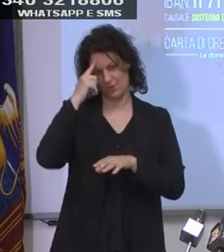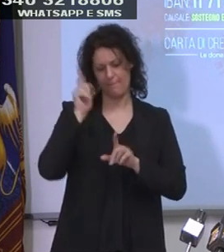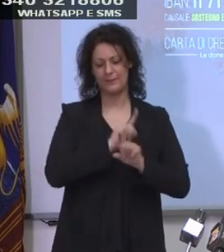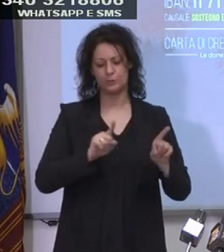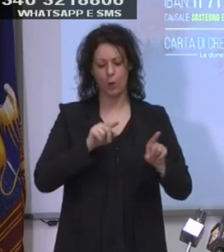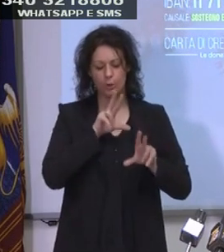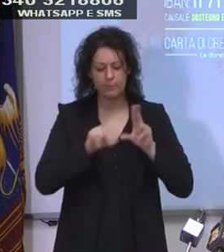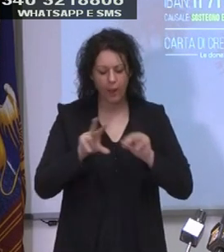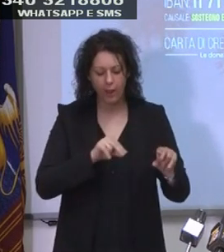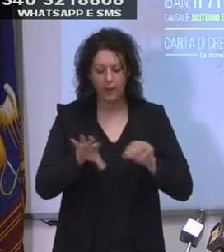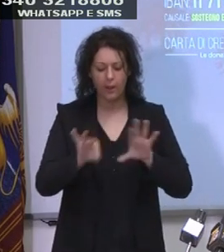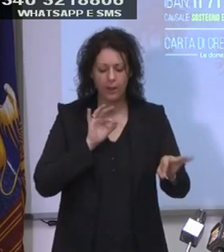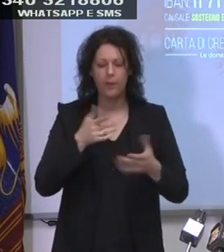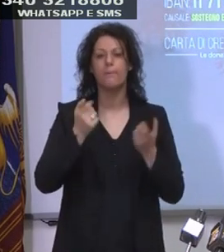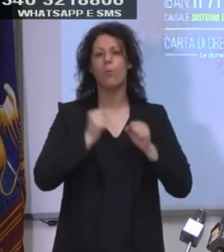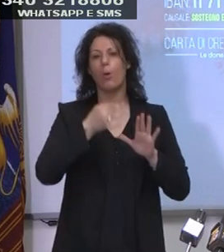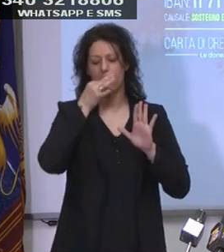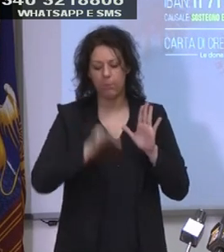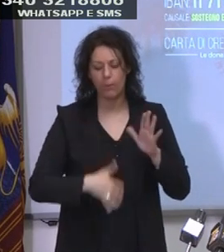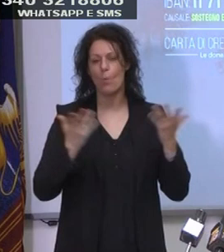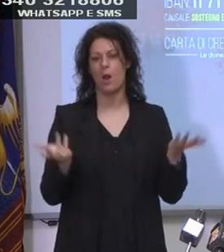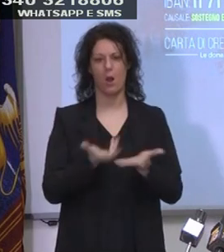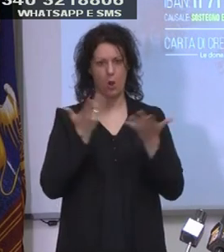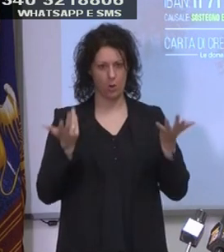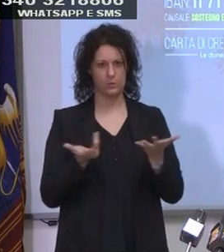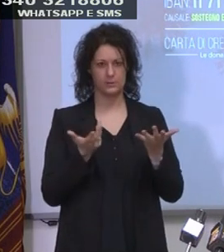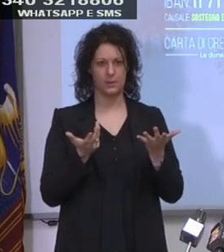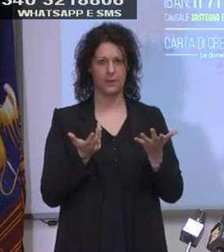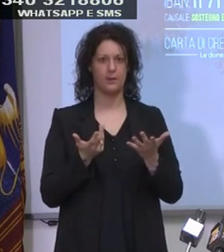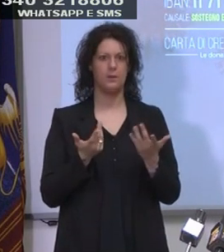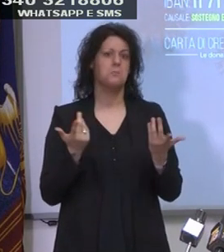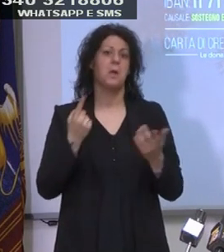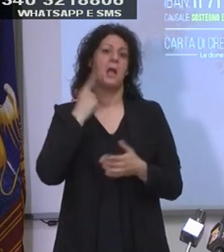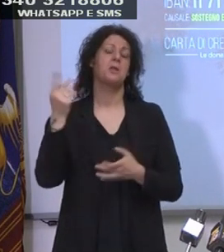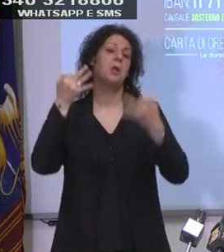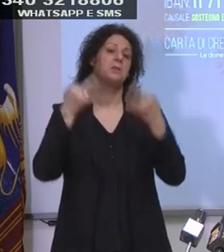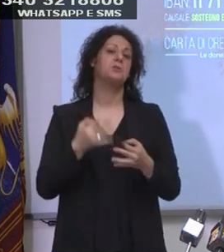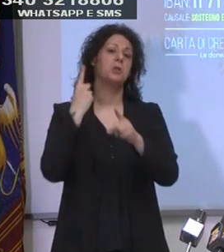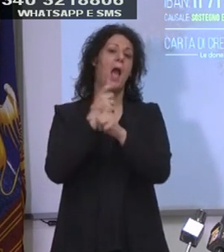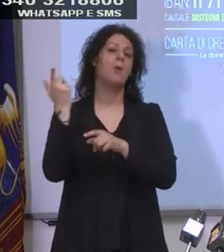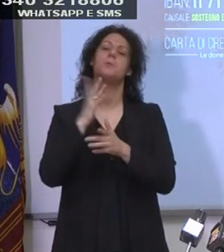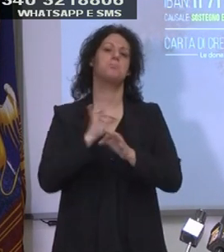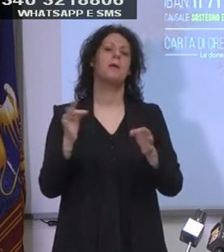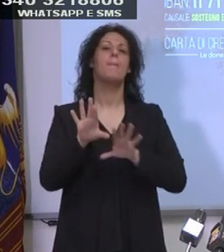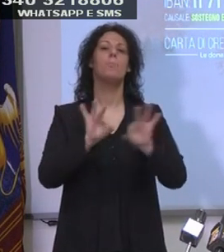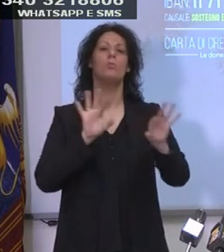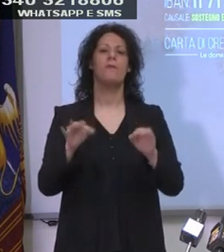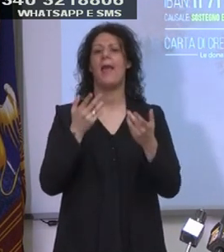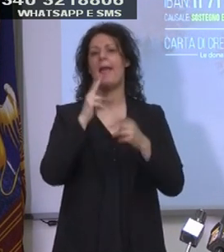ci parla, ci sono goccioline di saliva che finiscono nei piatti, e quindi i buffet eliminati. Queste sono linee